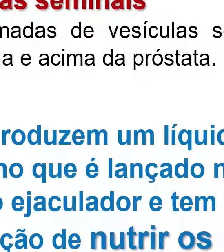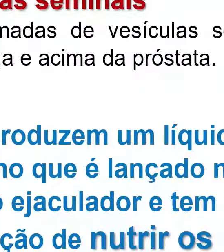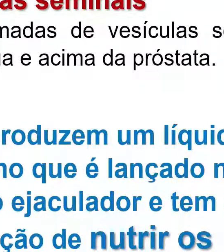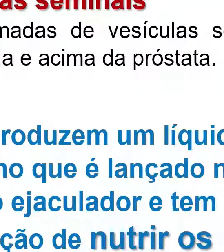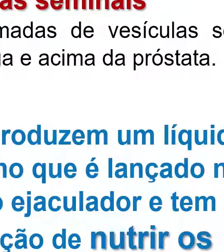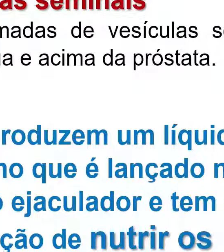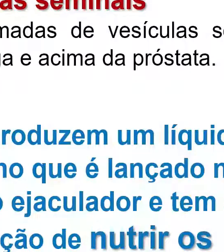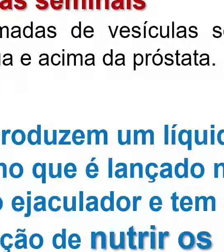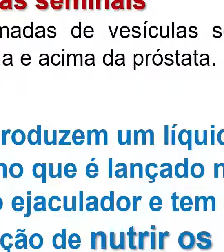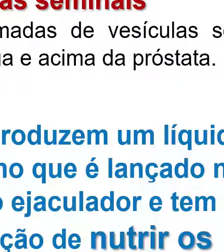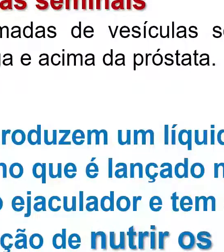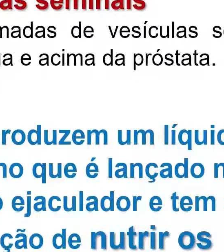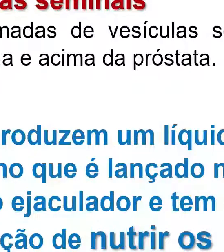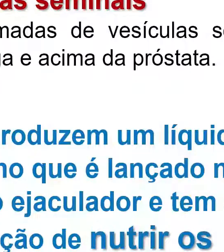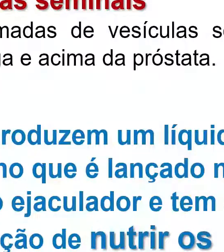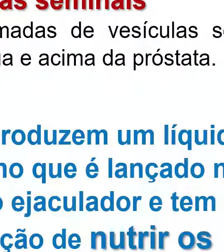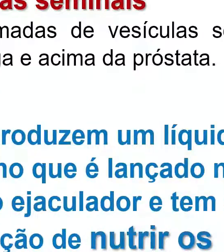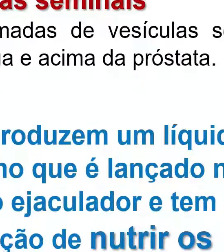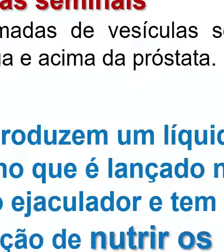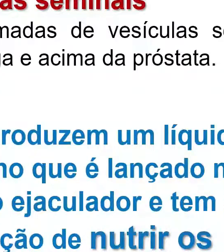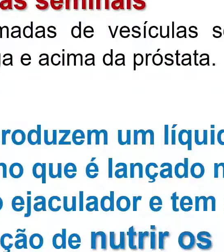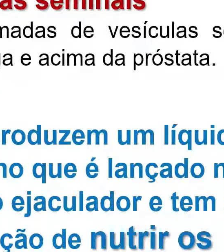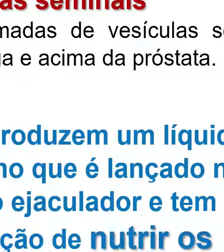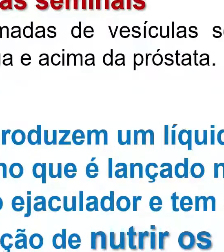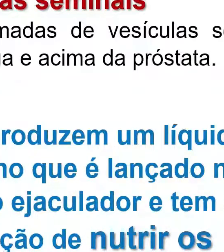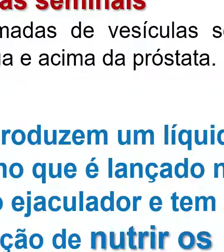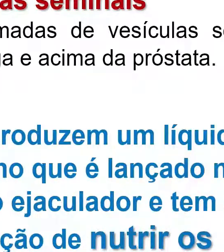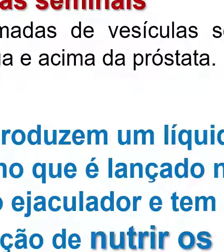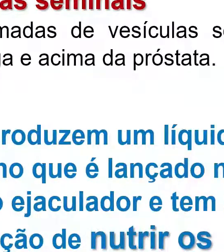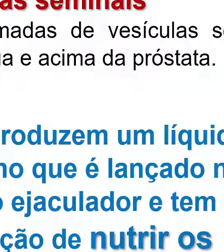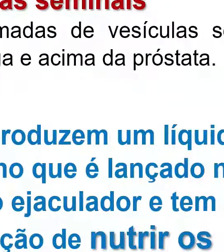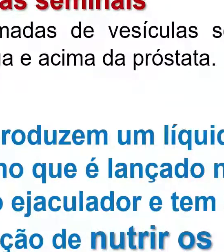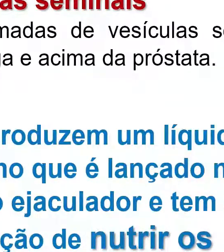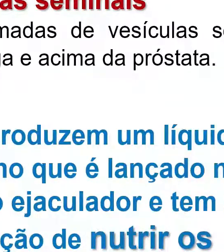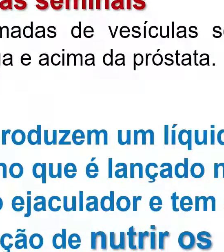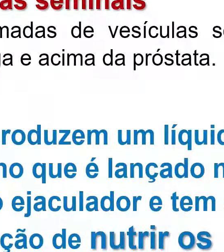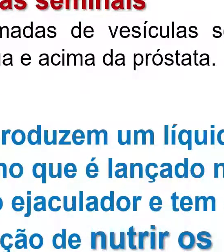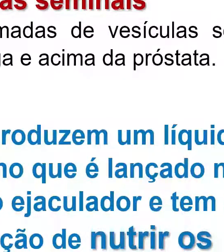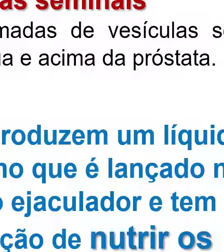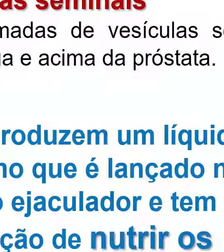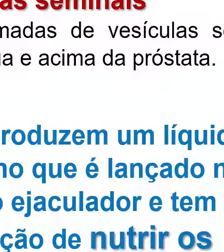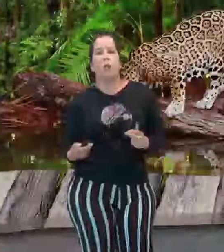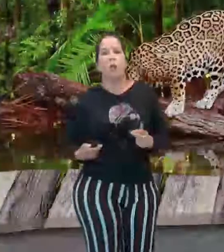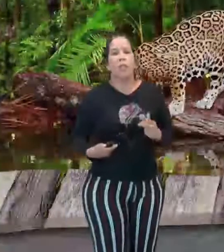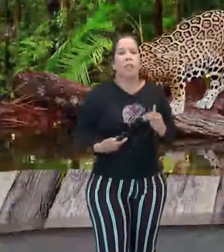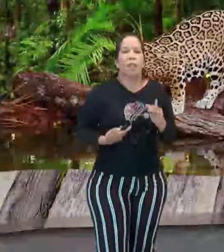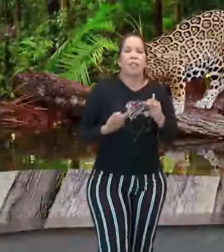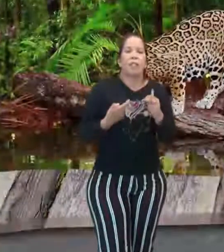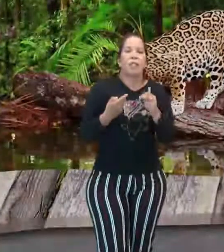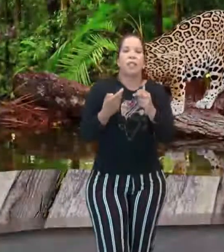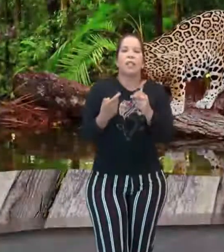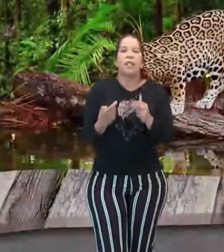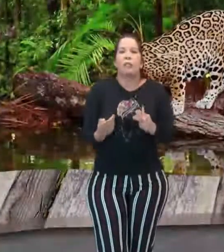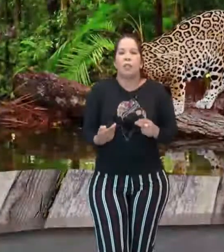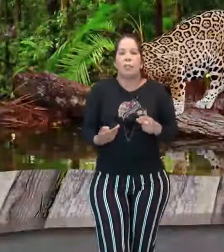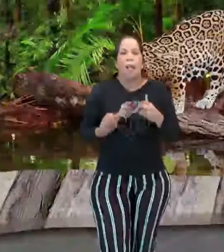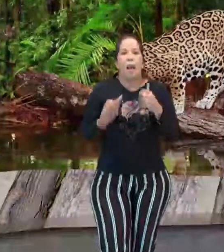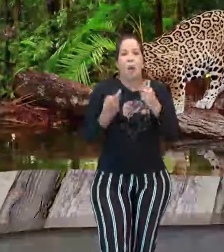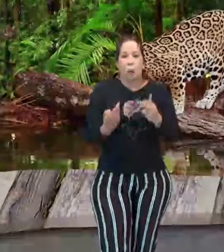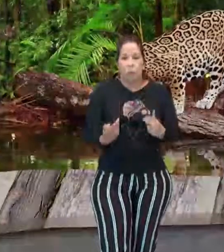de nutrir os espermatozoides durante a sua viagem em direção ao óvulo. Galera, olha aqui. Então, esse